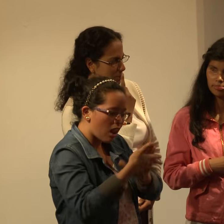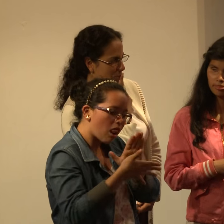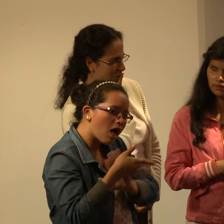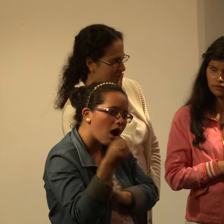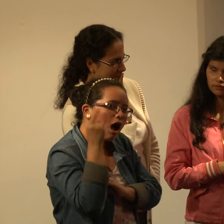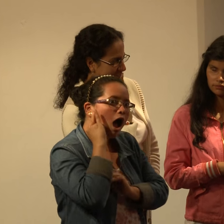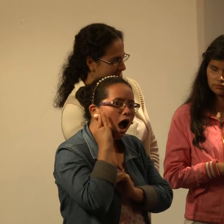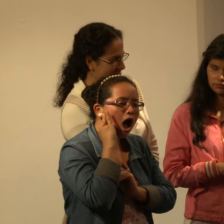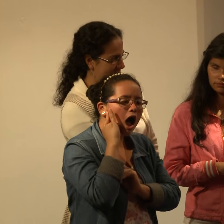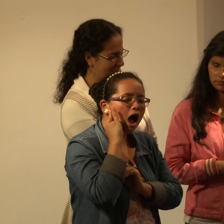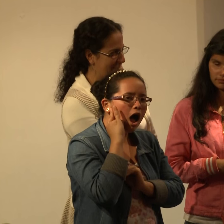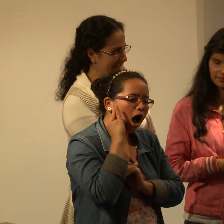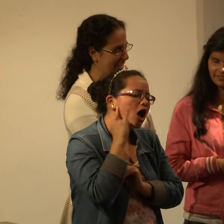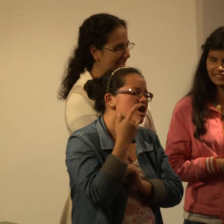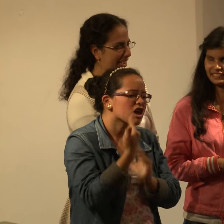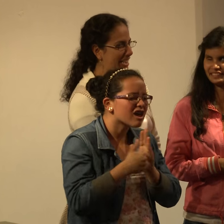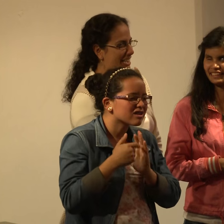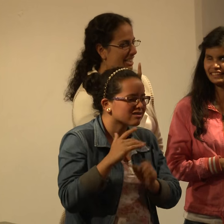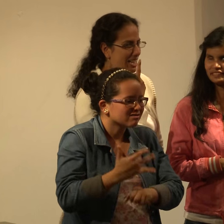lo hicimos.